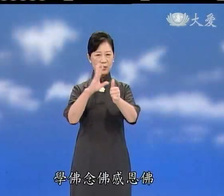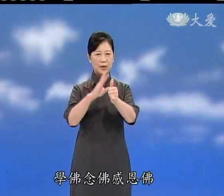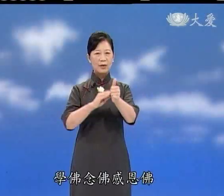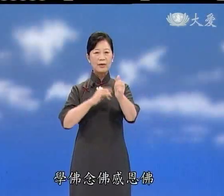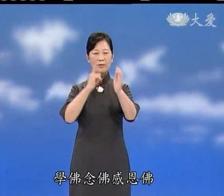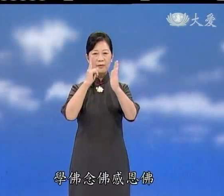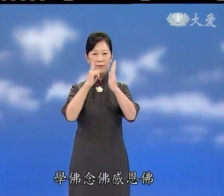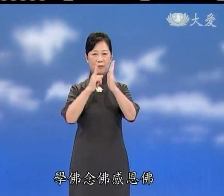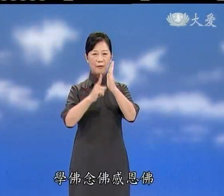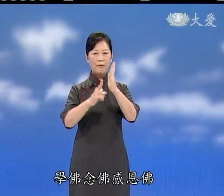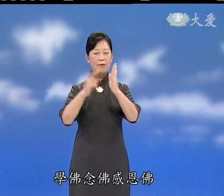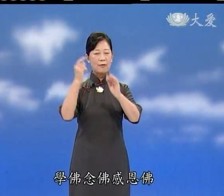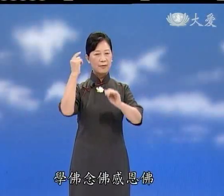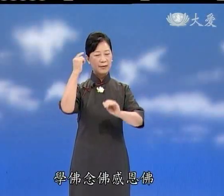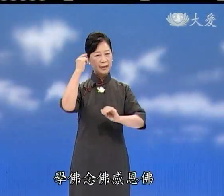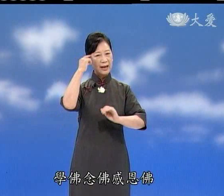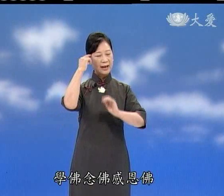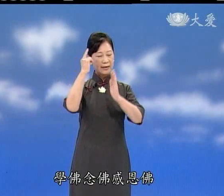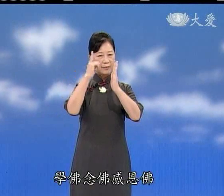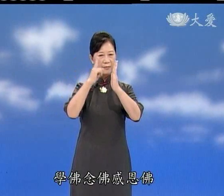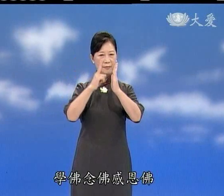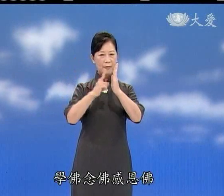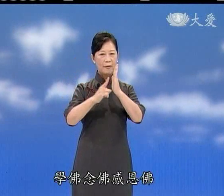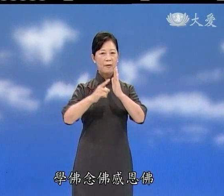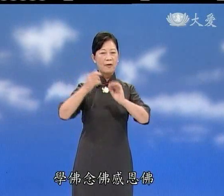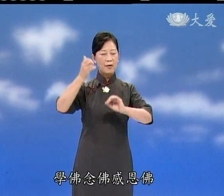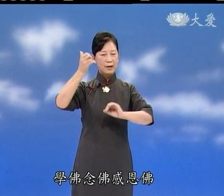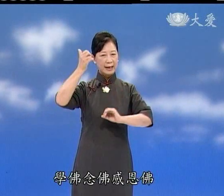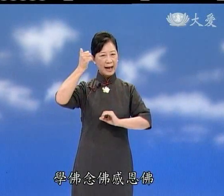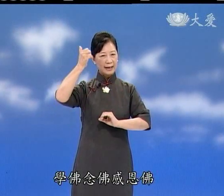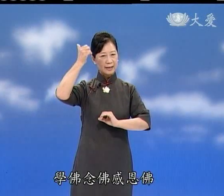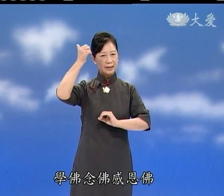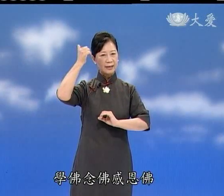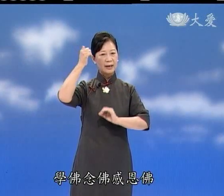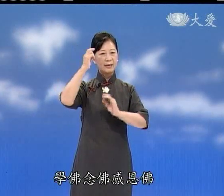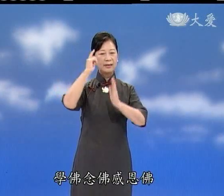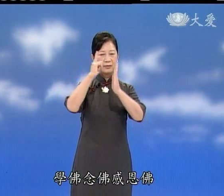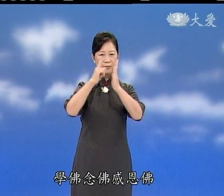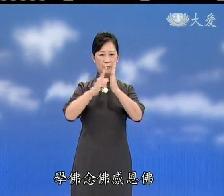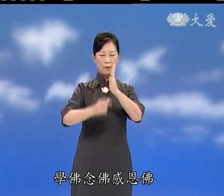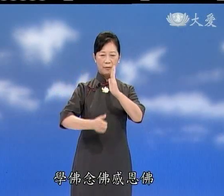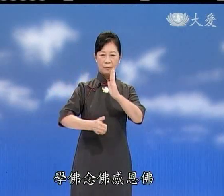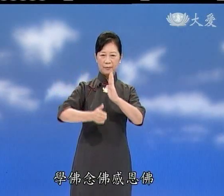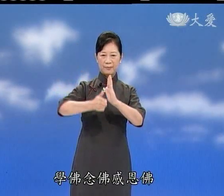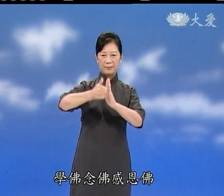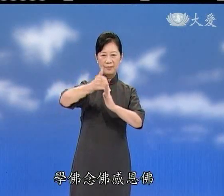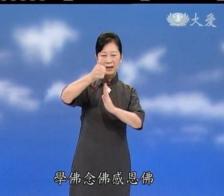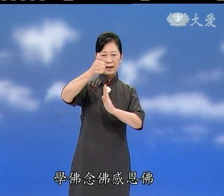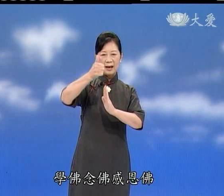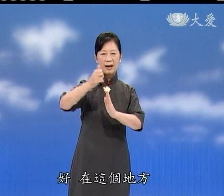学佛念佛感恩佛。好，